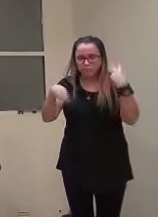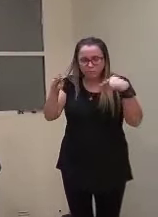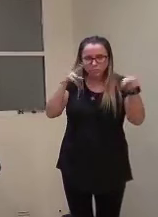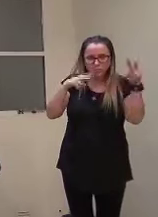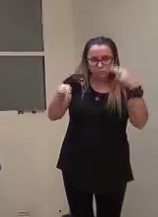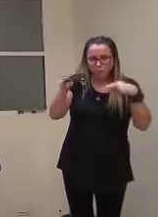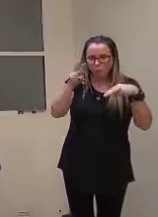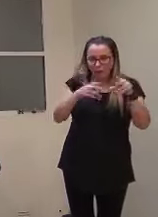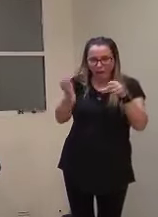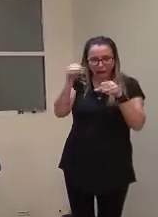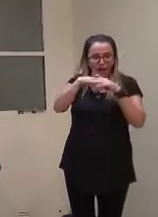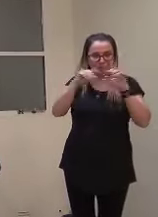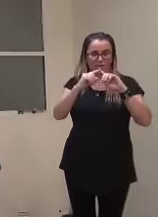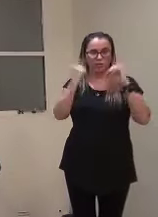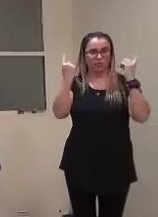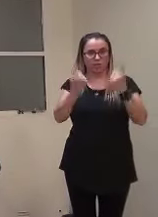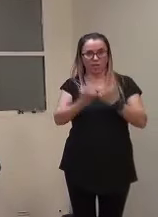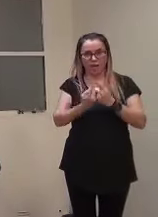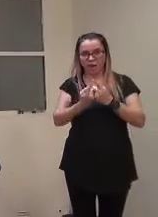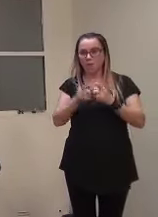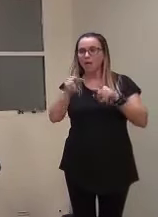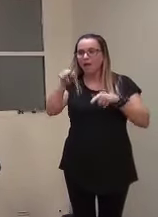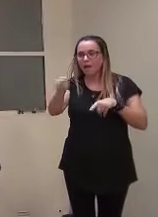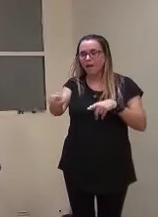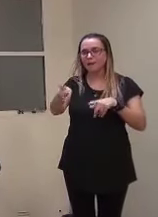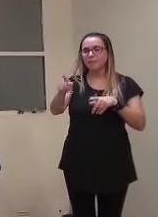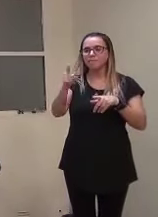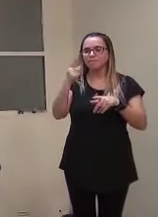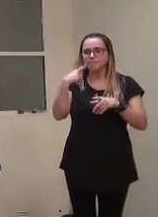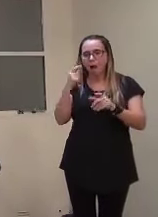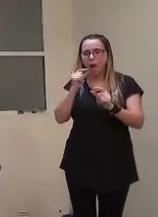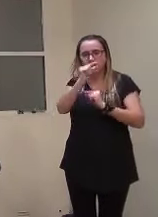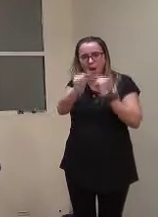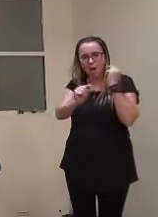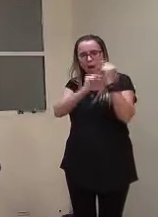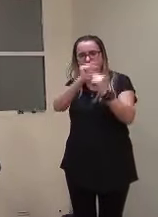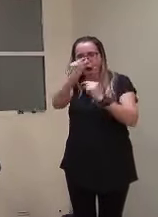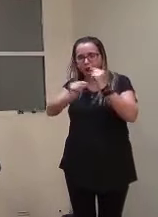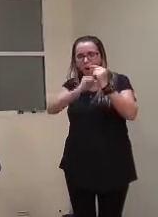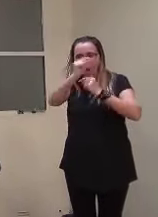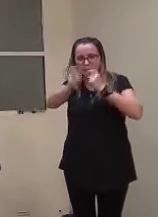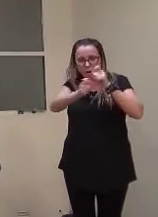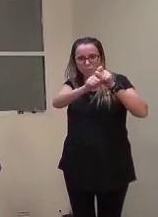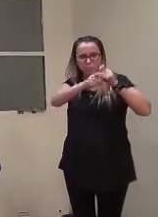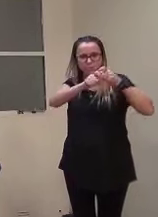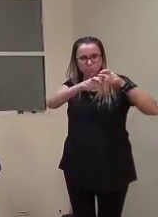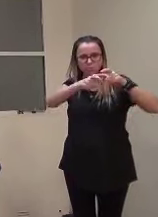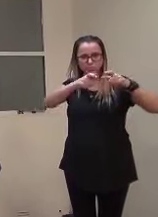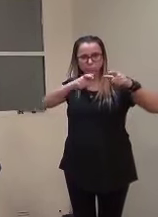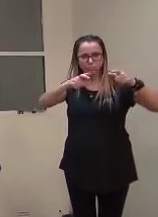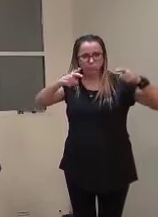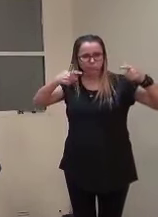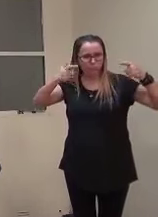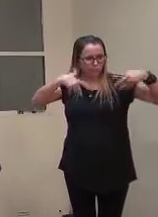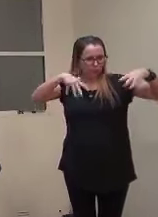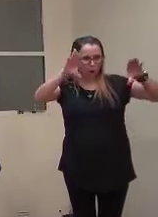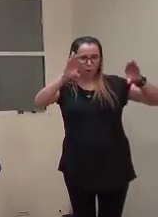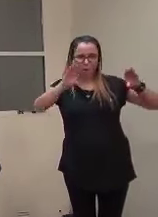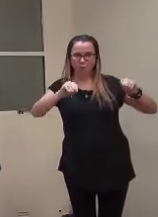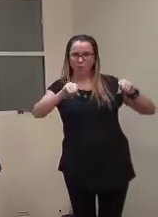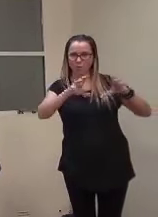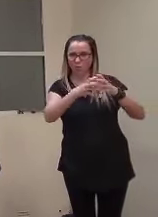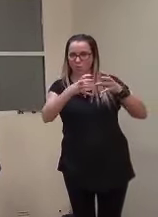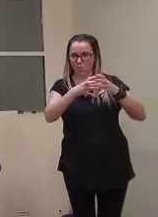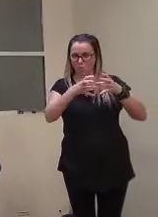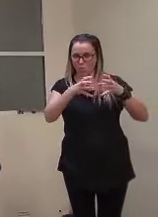que en el aula donde ambos tallando desde lo micro a lo macro como valor relativo a